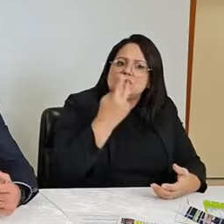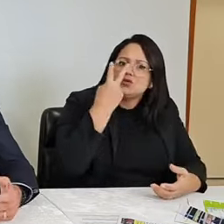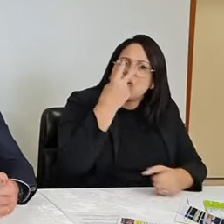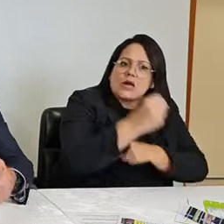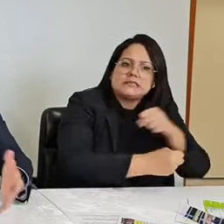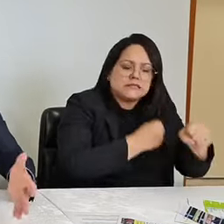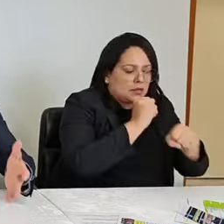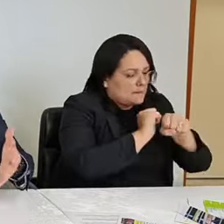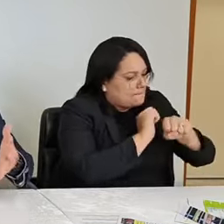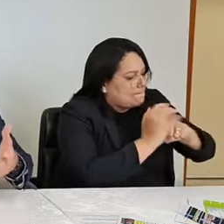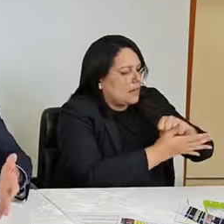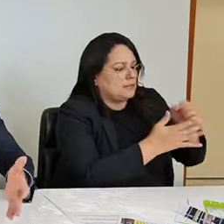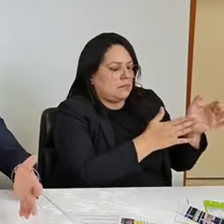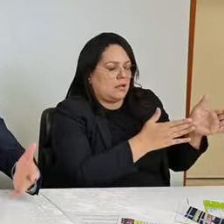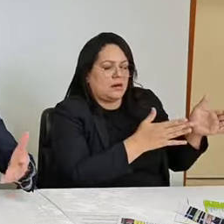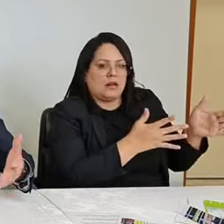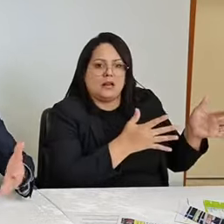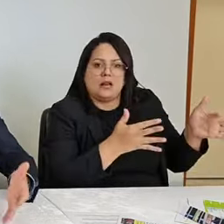pandemia,